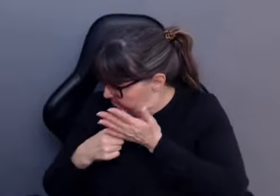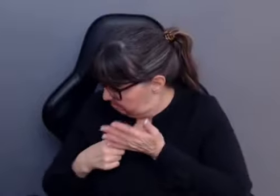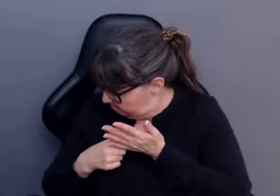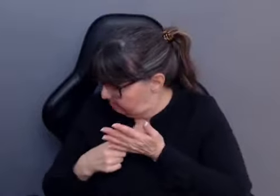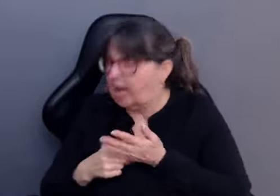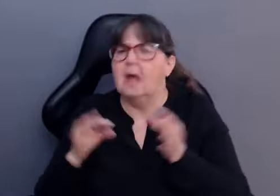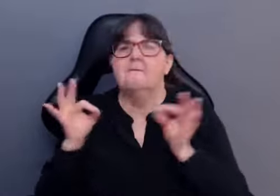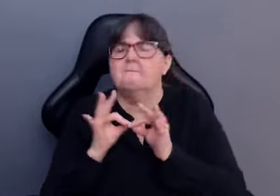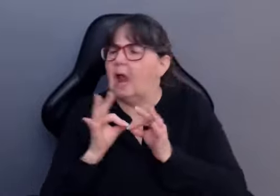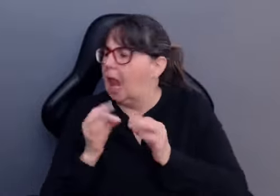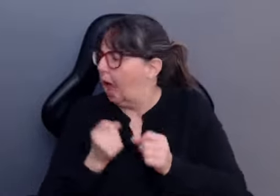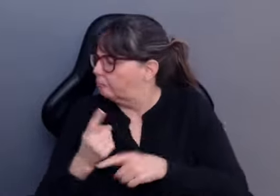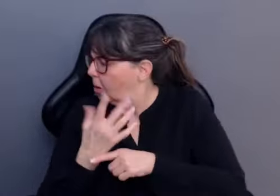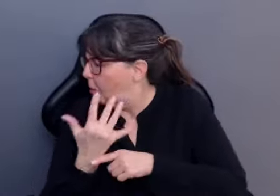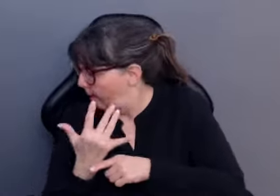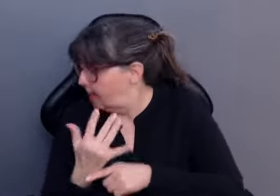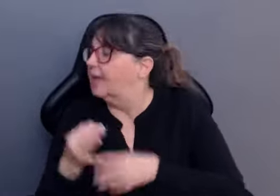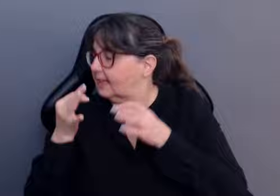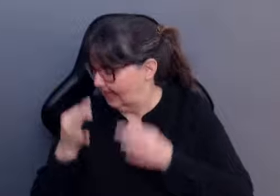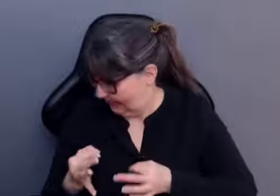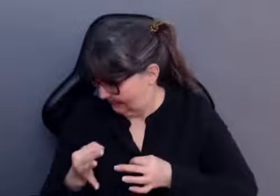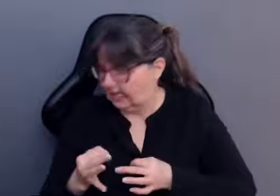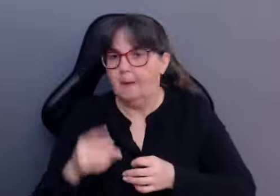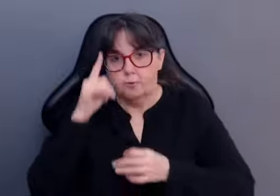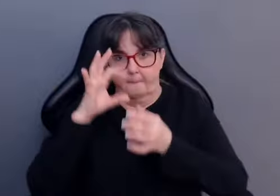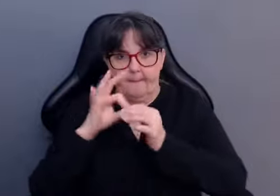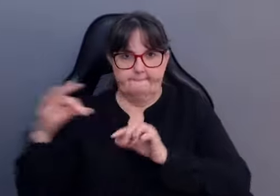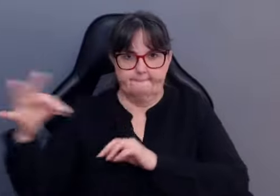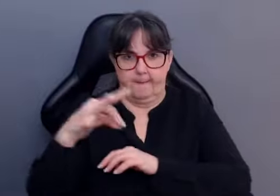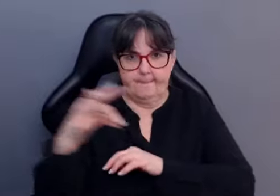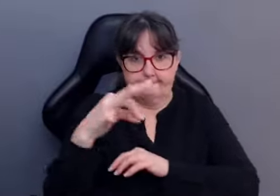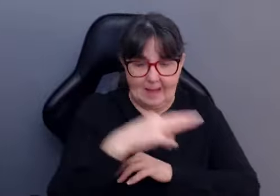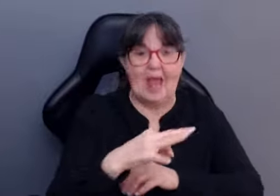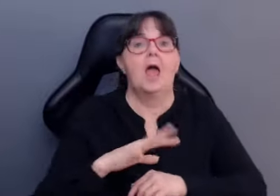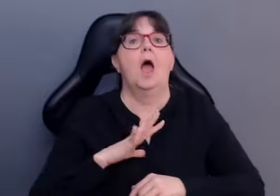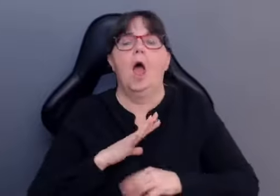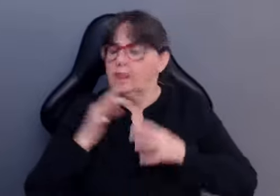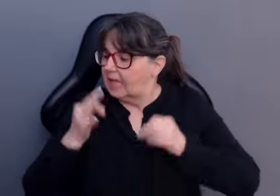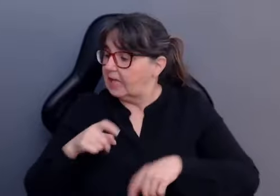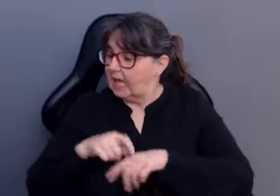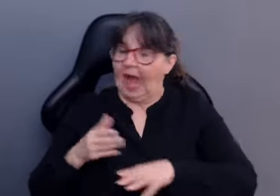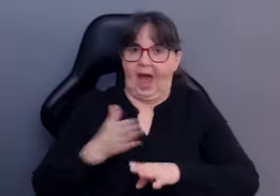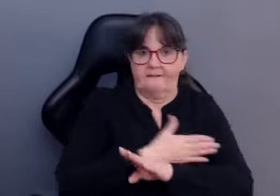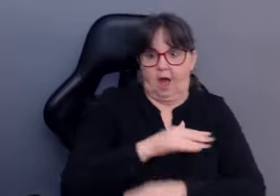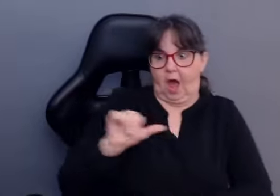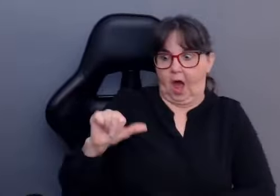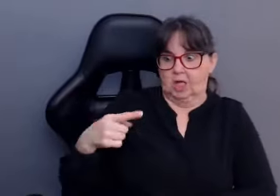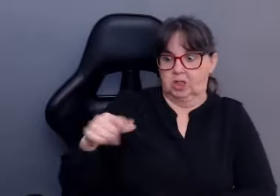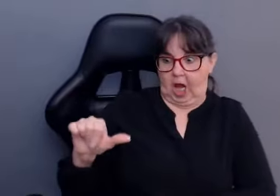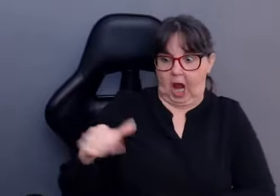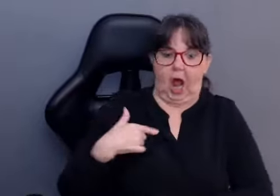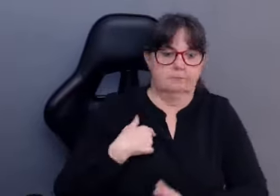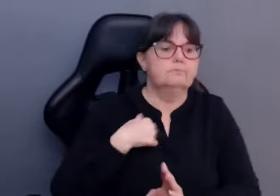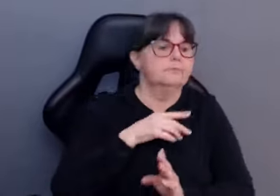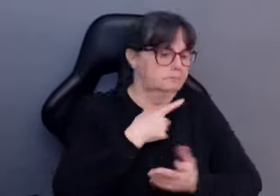cotisation à être payé par chaque membre avant l'Assemblée générale et doit faire entériner